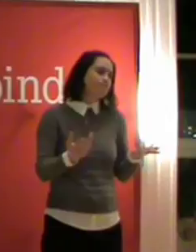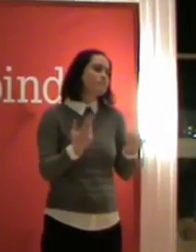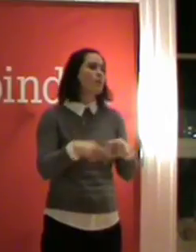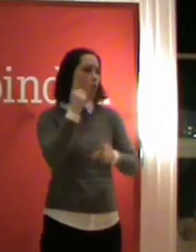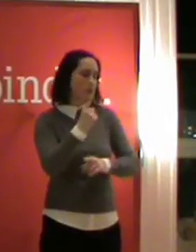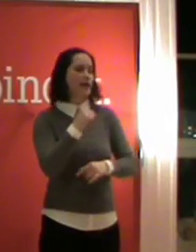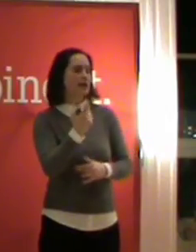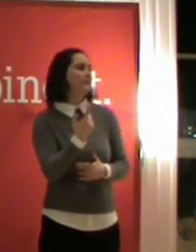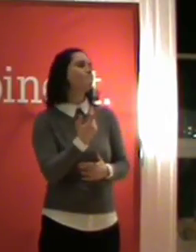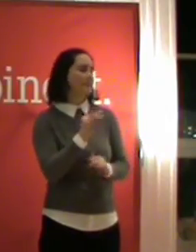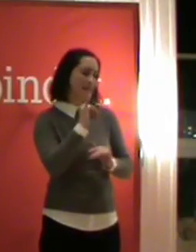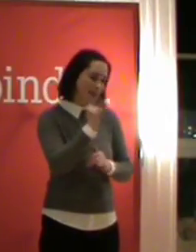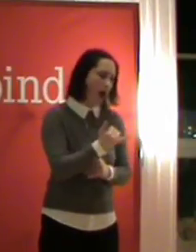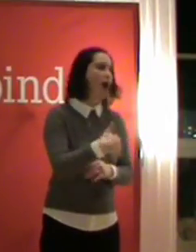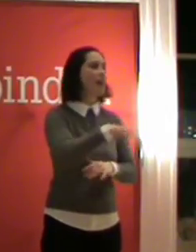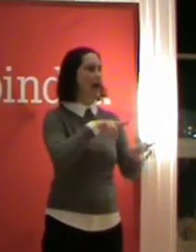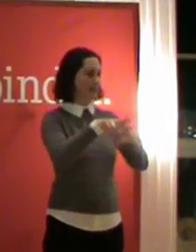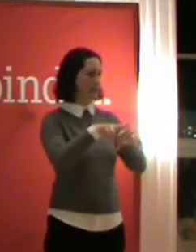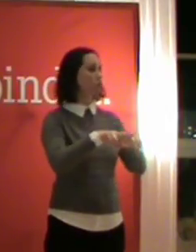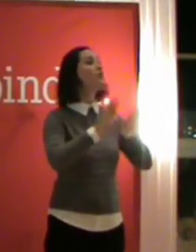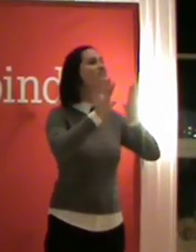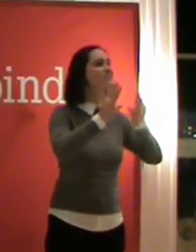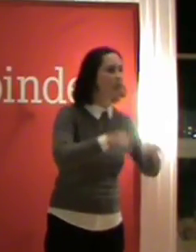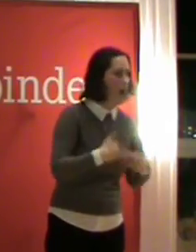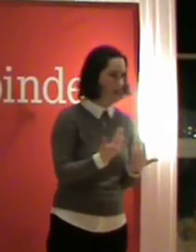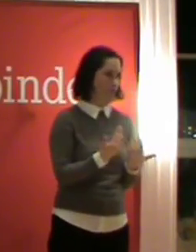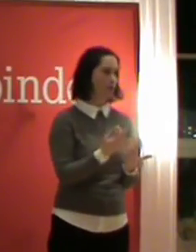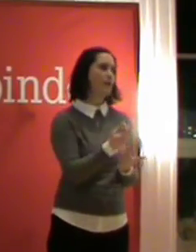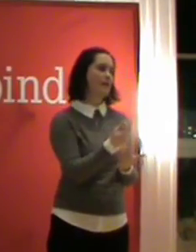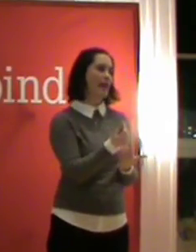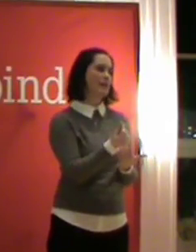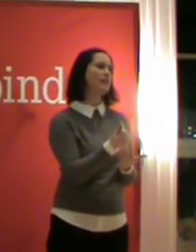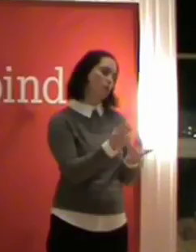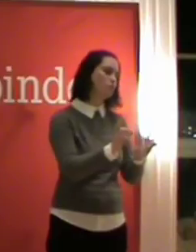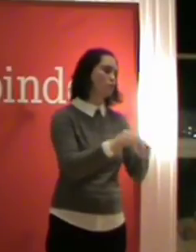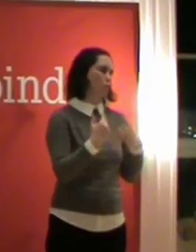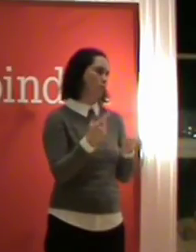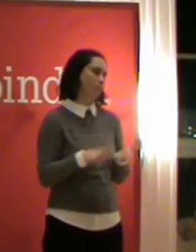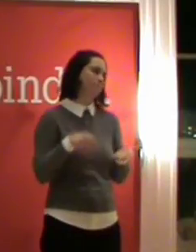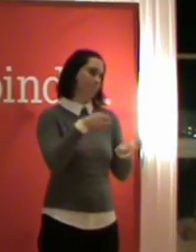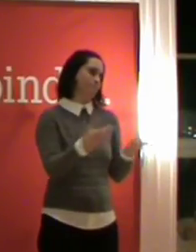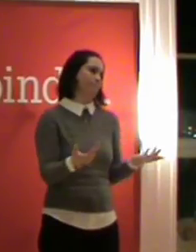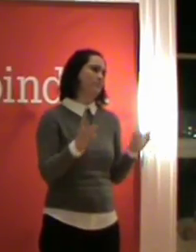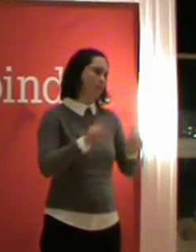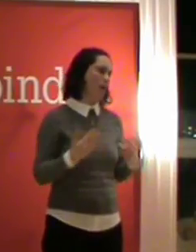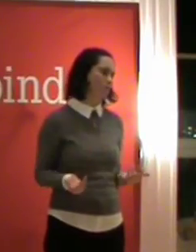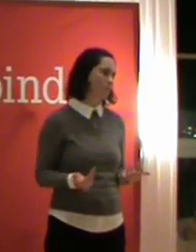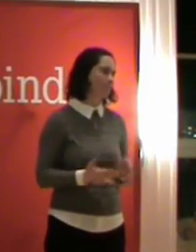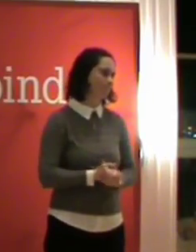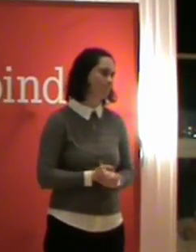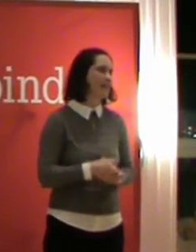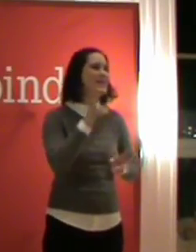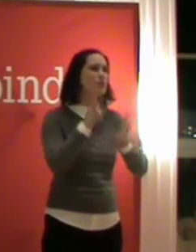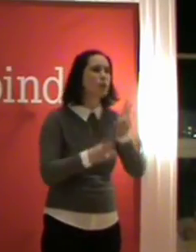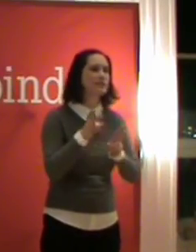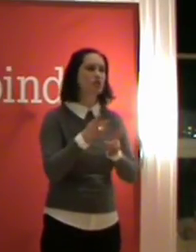die sagt, ja, die Landesregierung kann diese Möglichkeit gebrauchen. Es war eine schwierige juristische